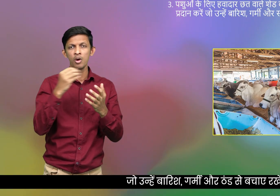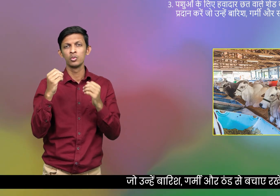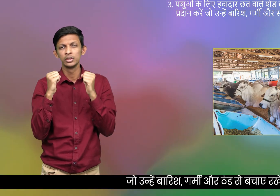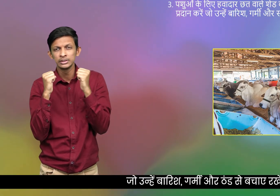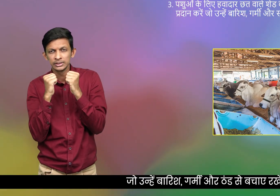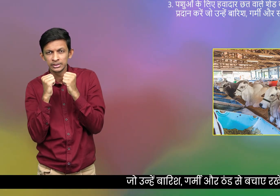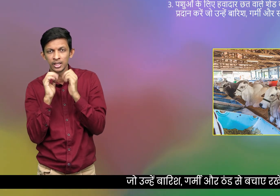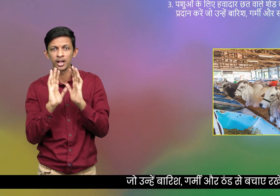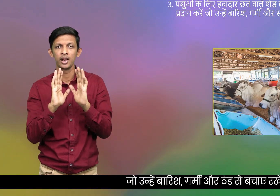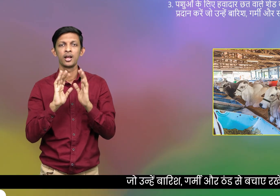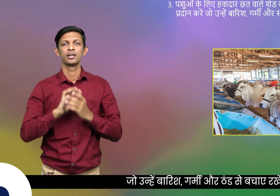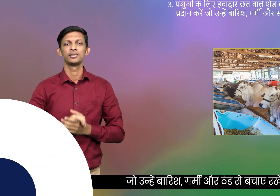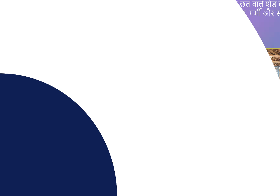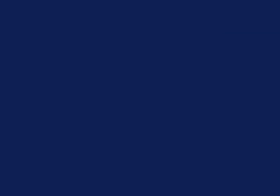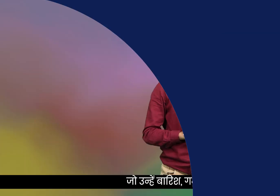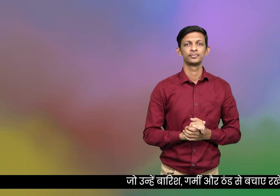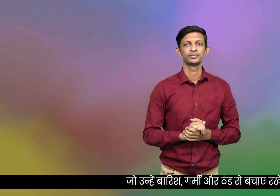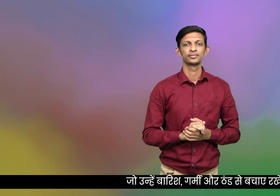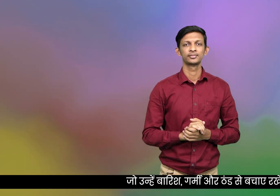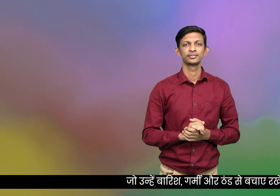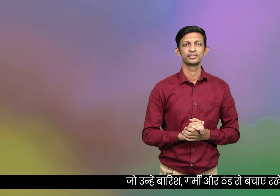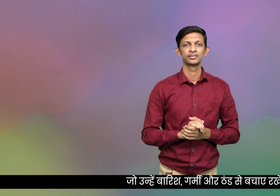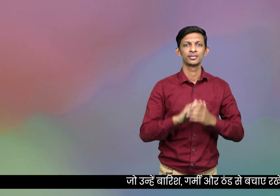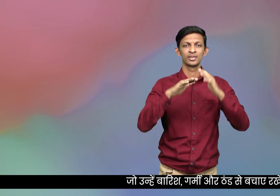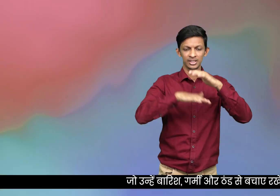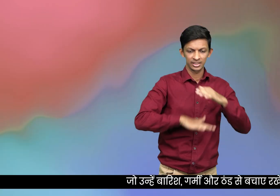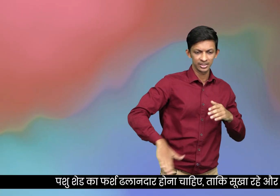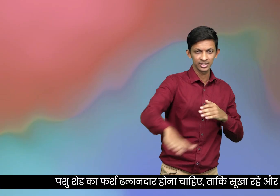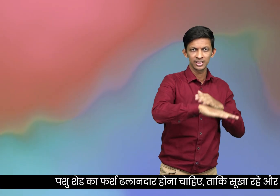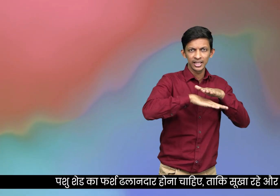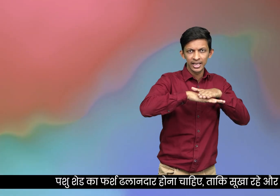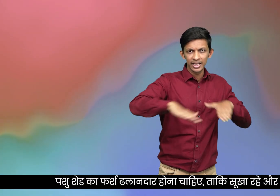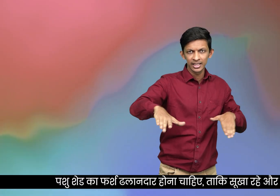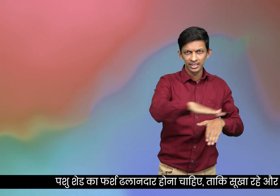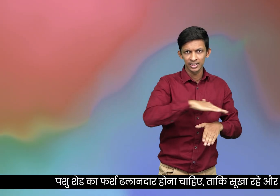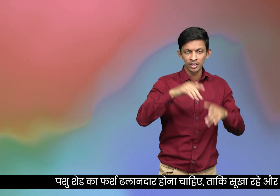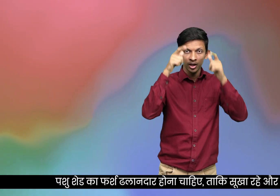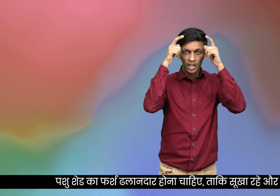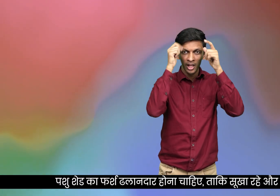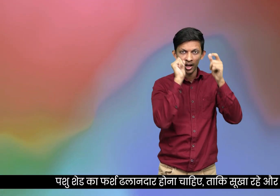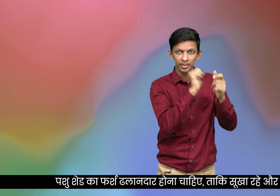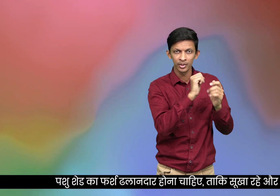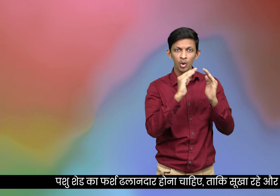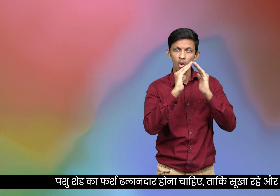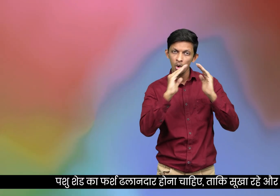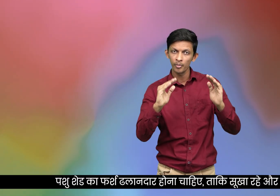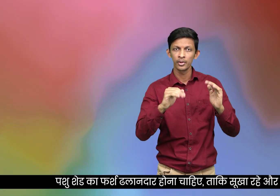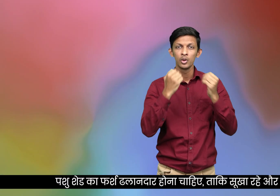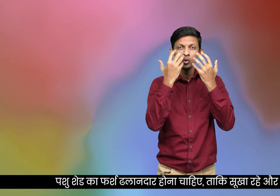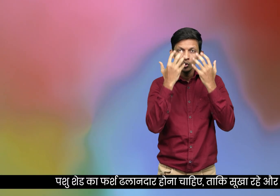जो उन्हें बारिश, गर्मी और ठंड से बचाए रखे। चौथा, पशु शेड का फर्श ढलानदार